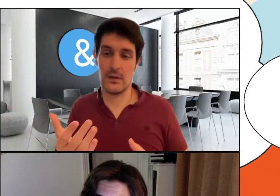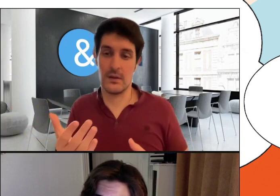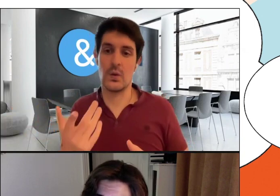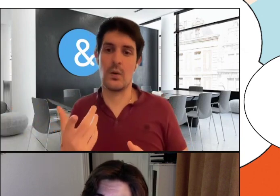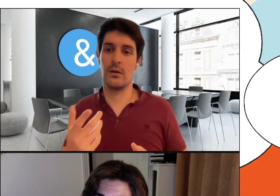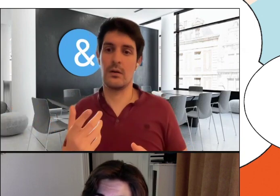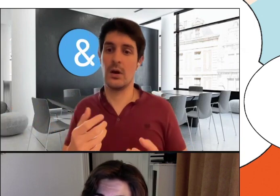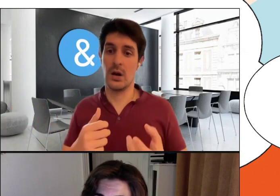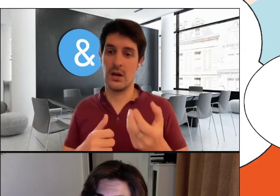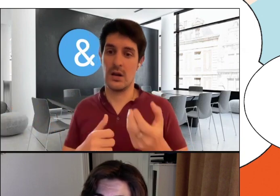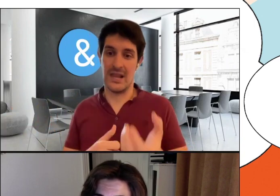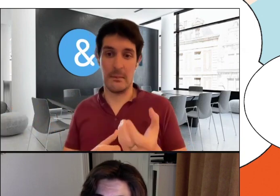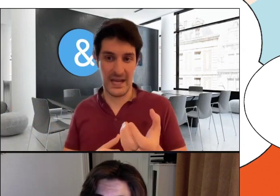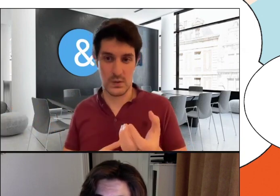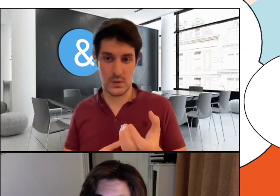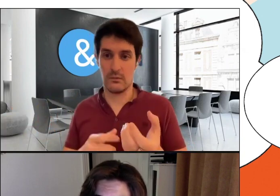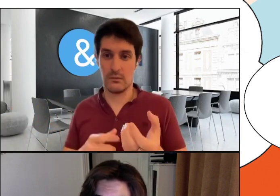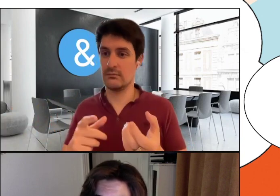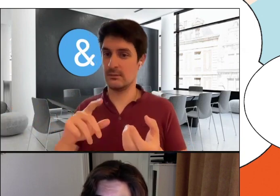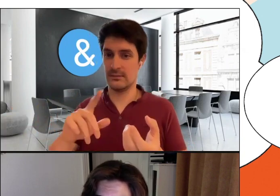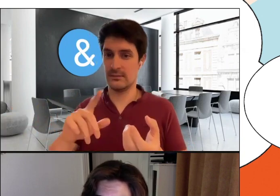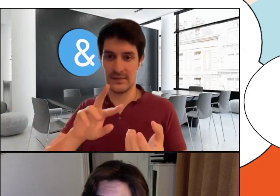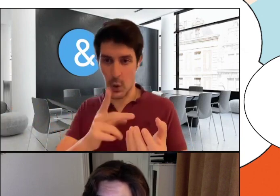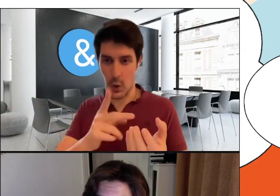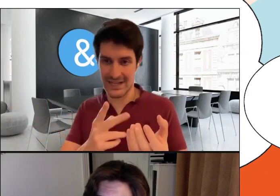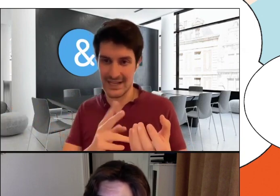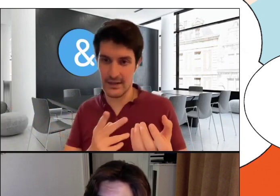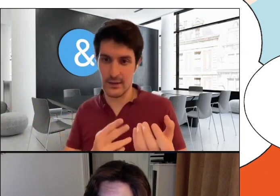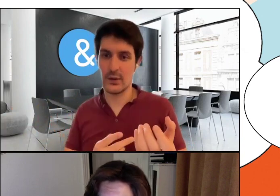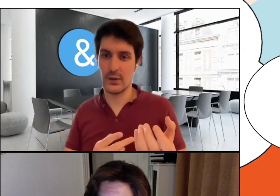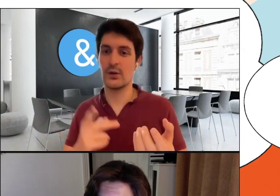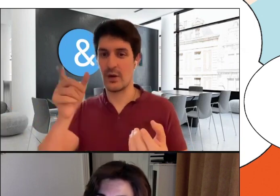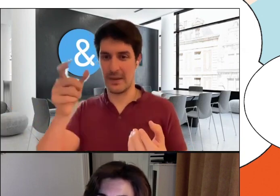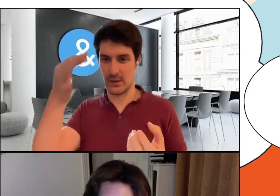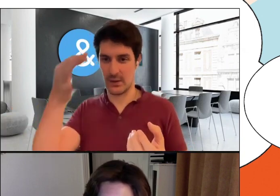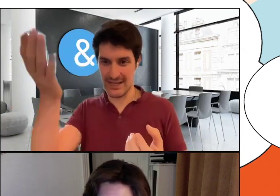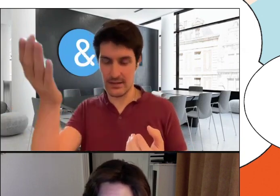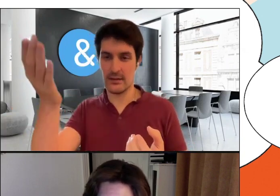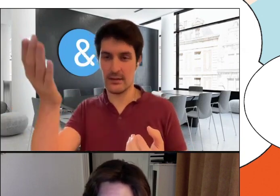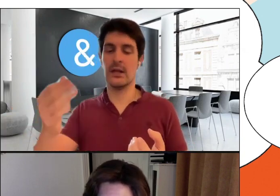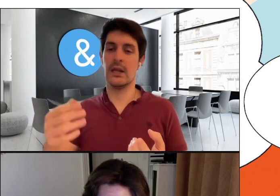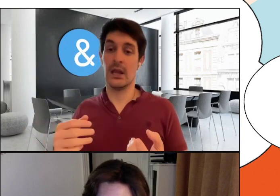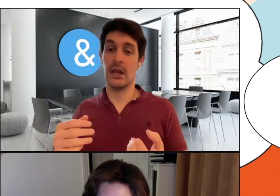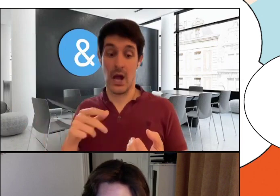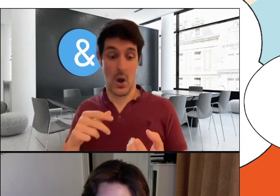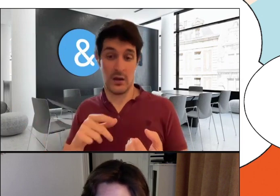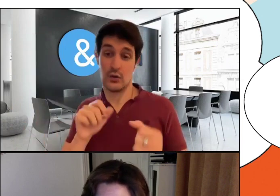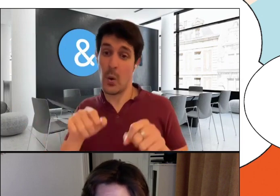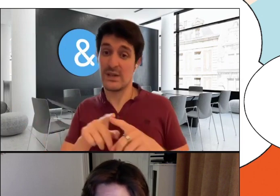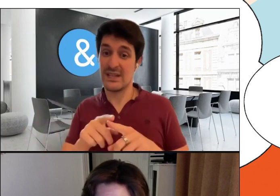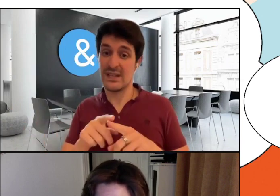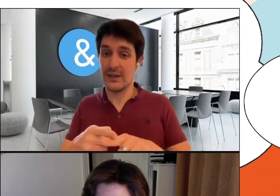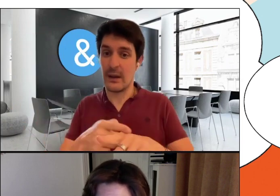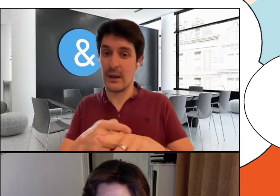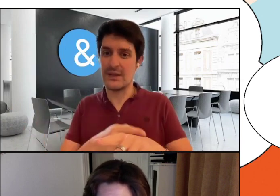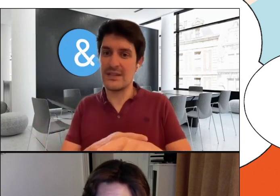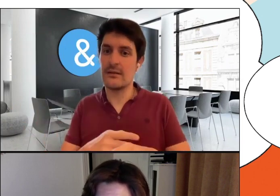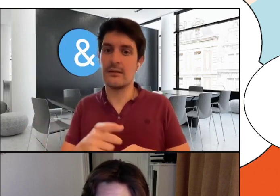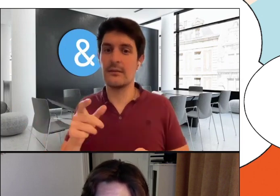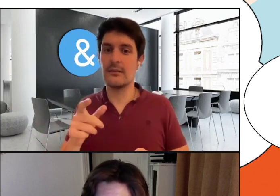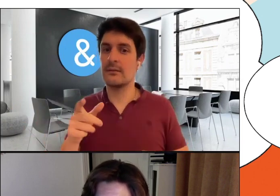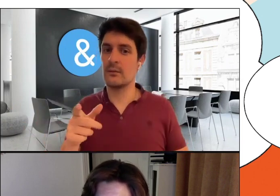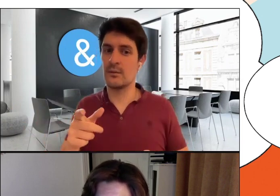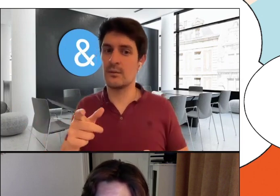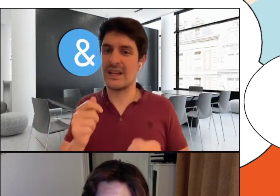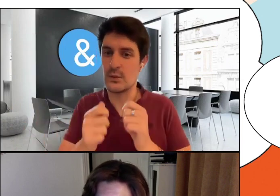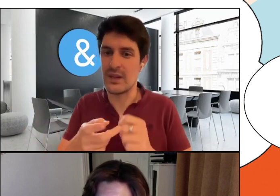Donc, l'application transcrit la personne dit. Il faut aussi, petit à petit,